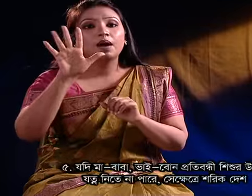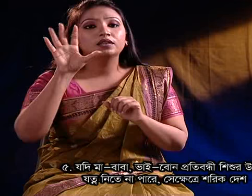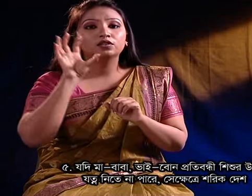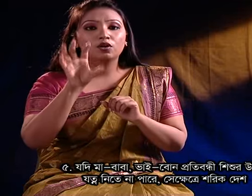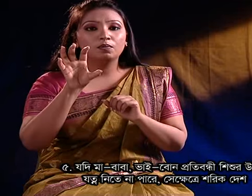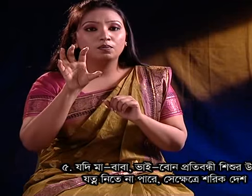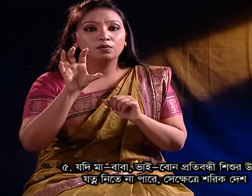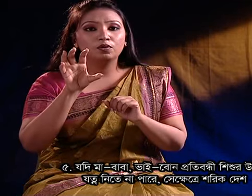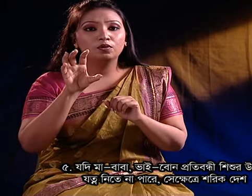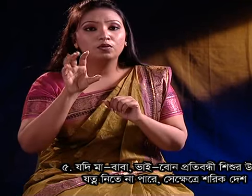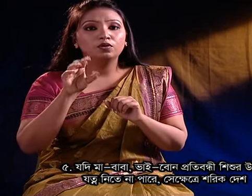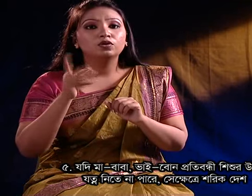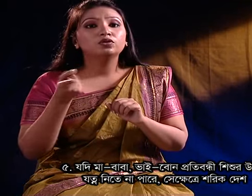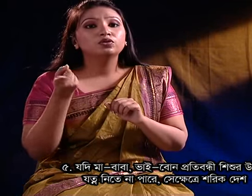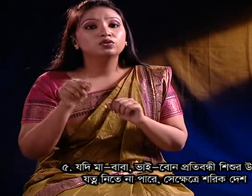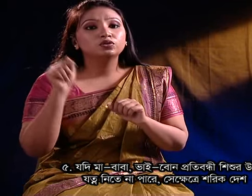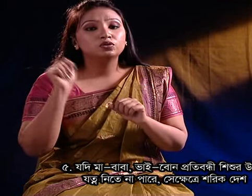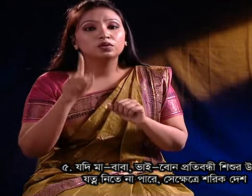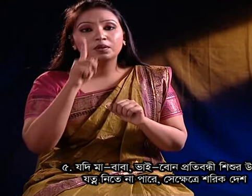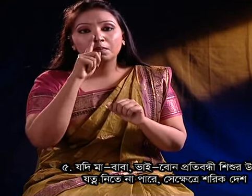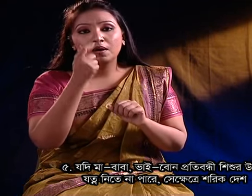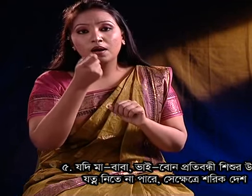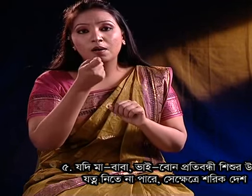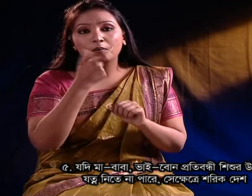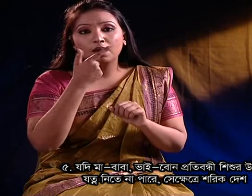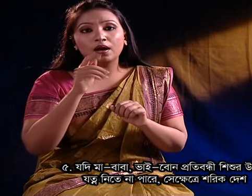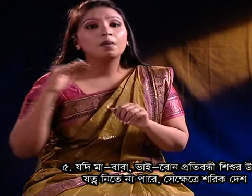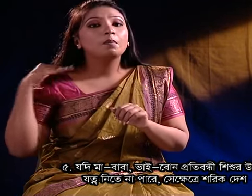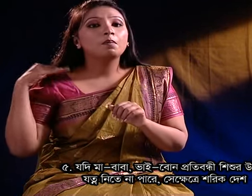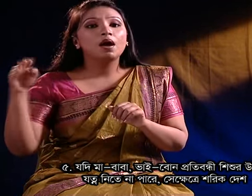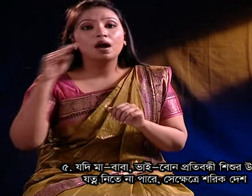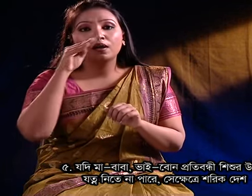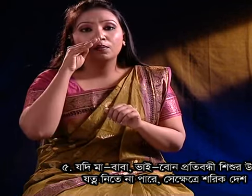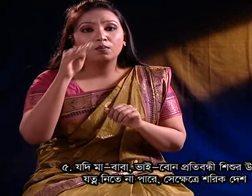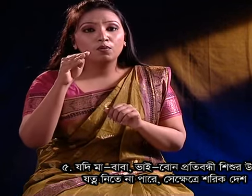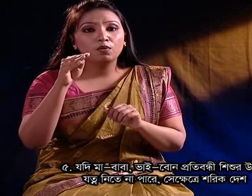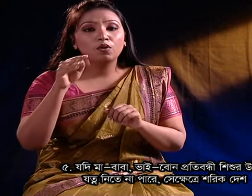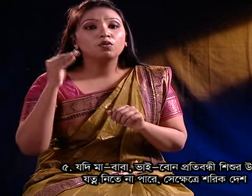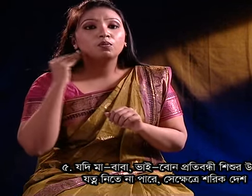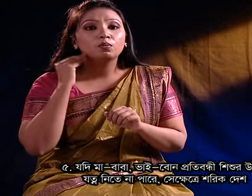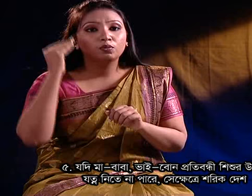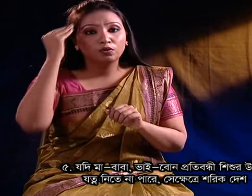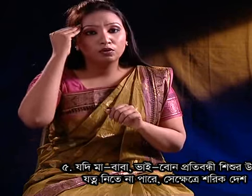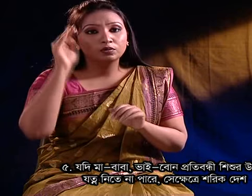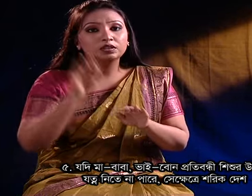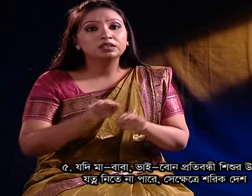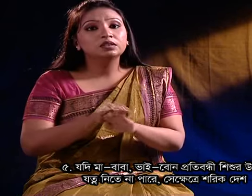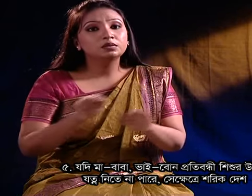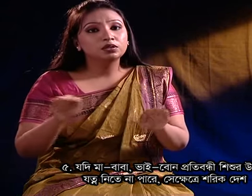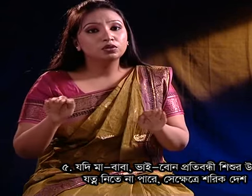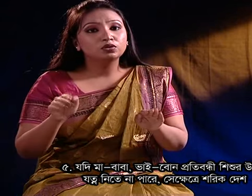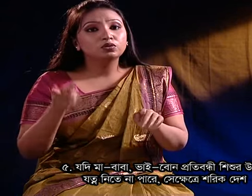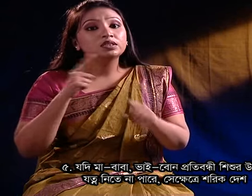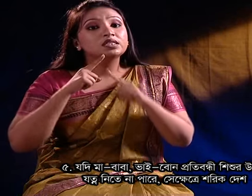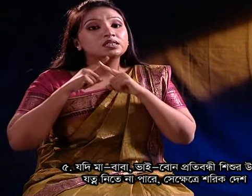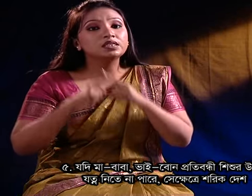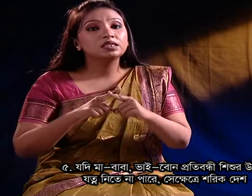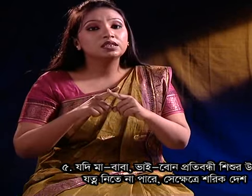5 নম্বর, যদি মা বাবা, ভাই বোন প্রতিবন্ধী শিশুর উপযুক্ত যত্ন